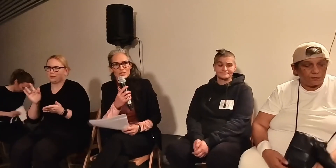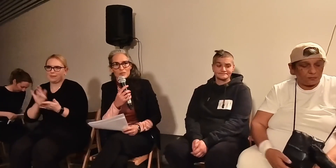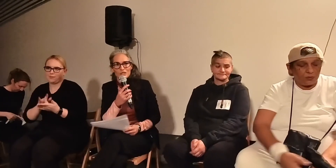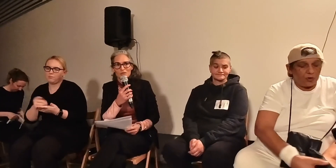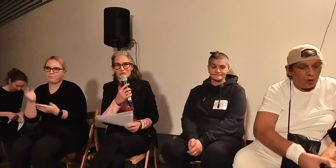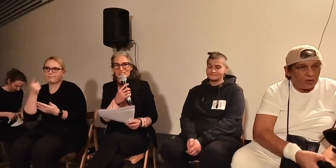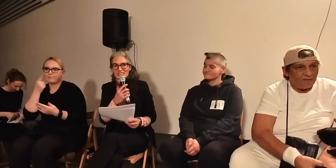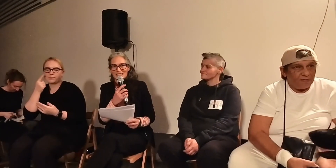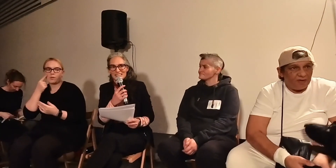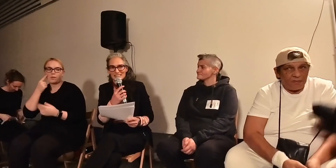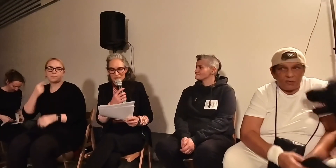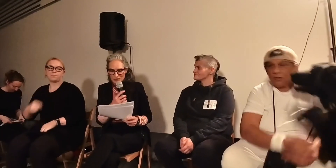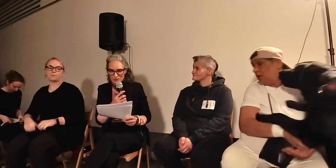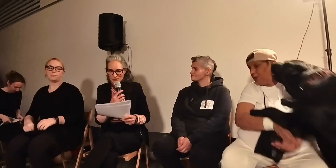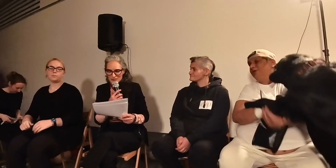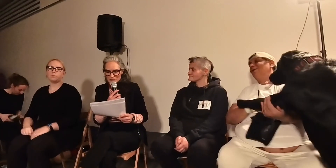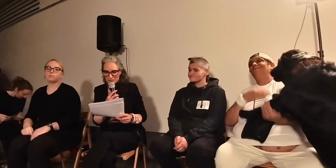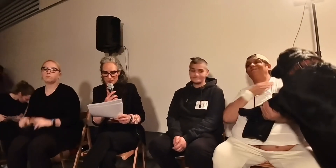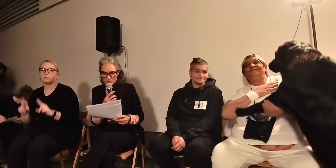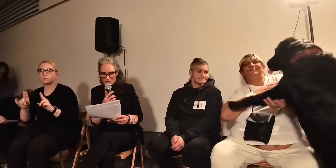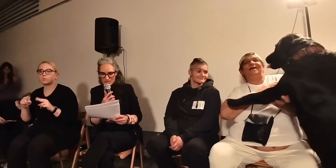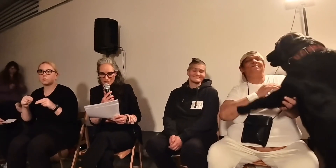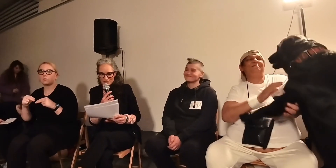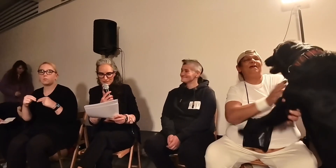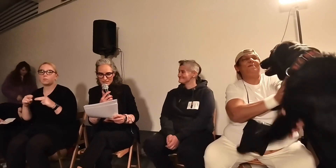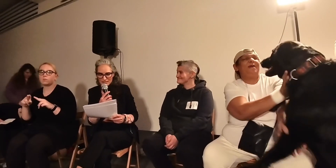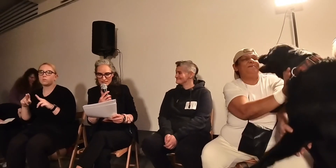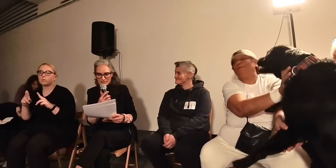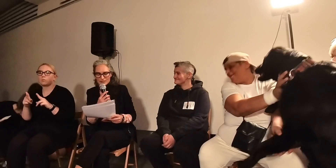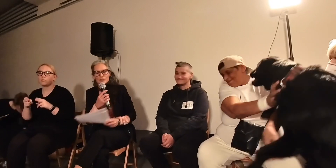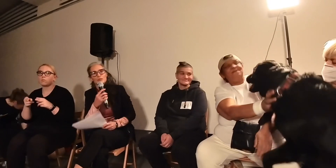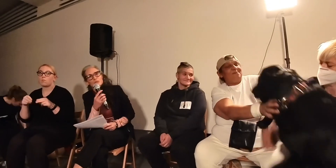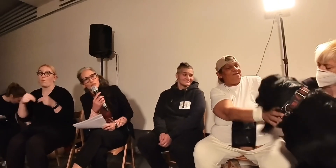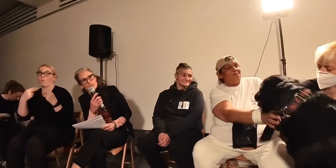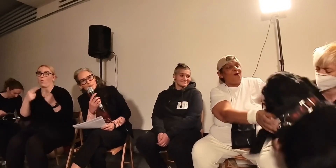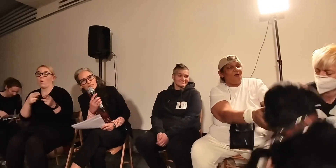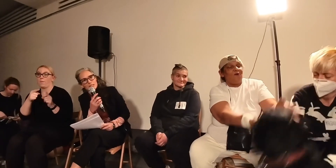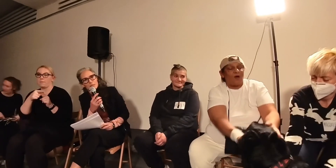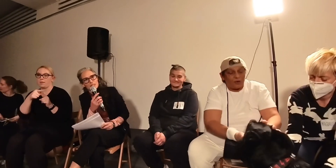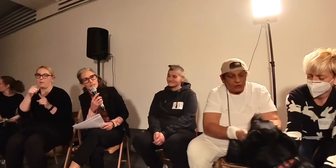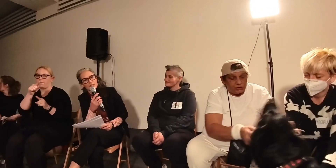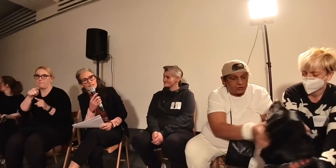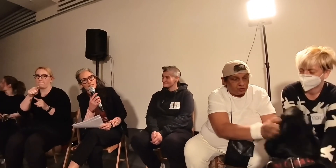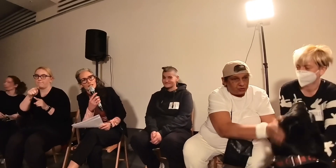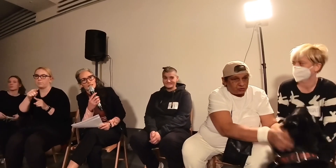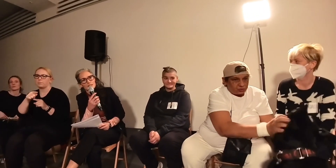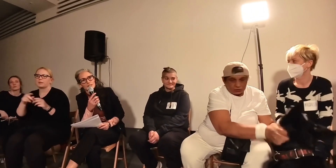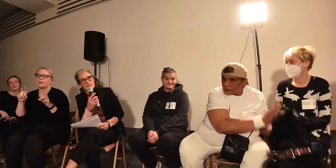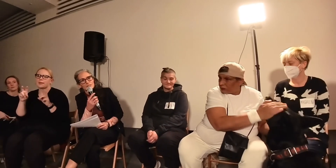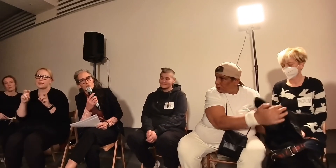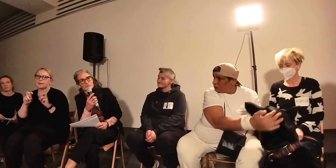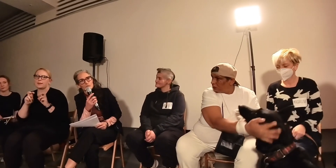Tak teď bych se přesunula na Tamaru a vlastně to téma té reprezentace